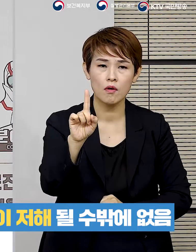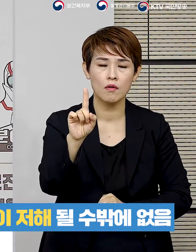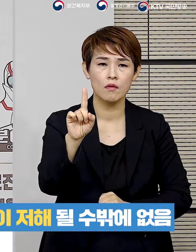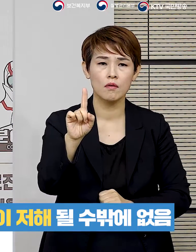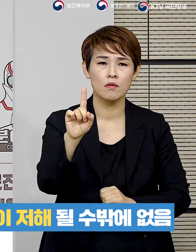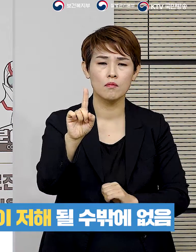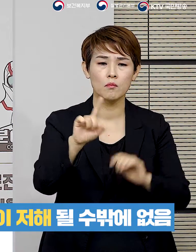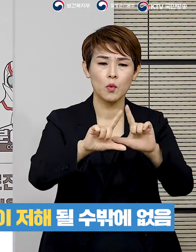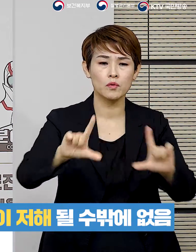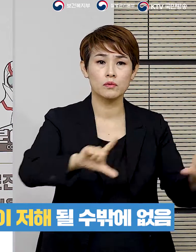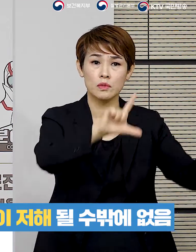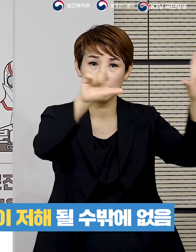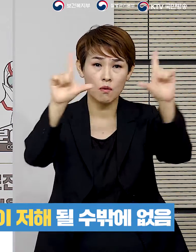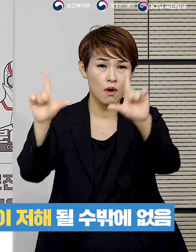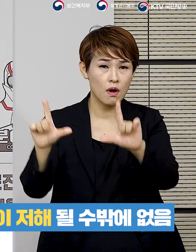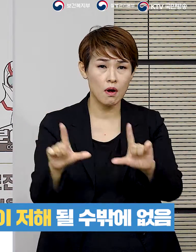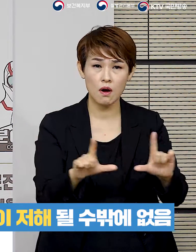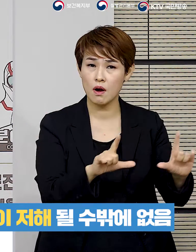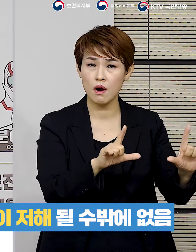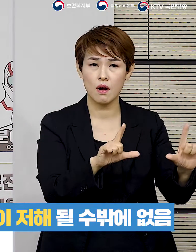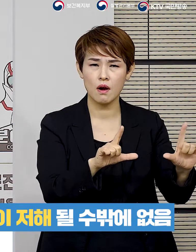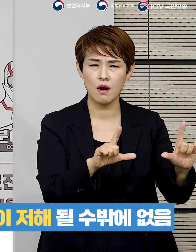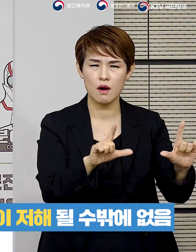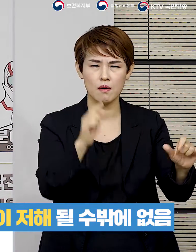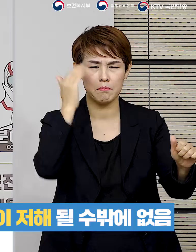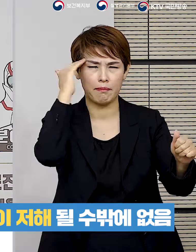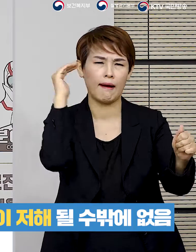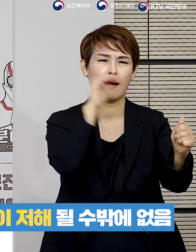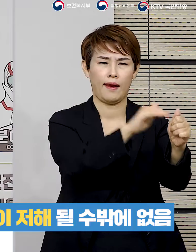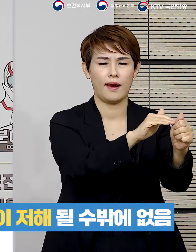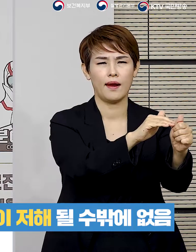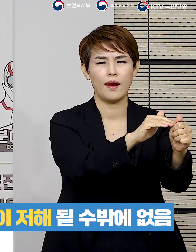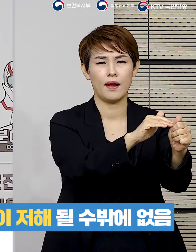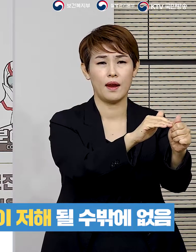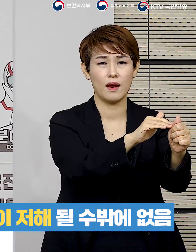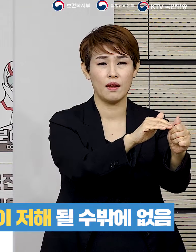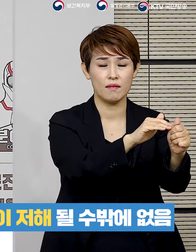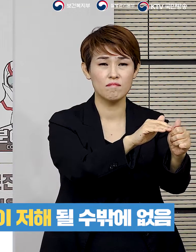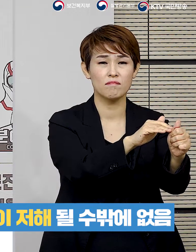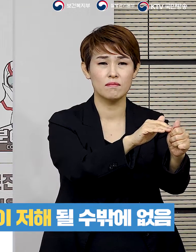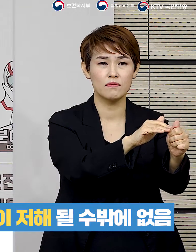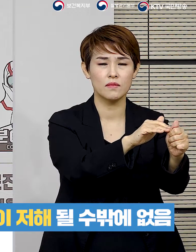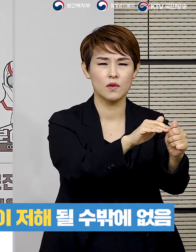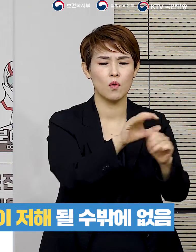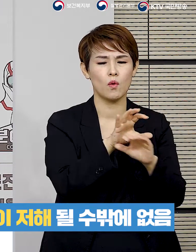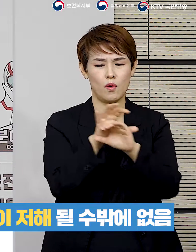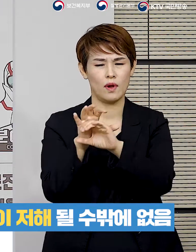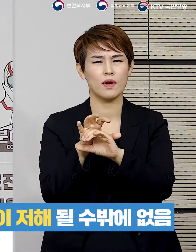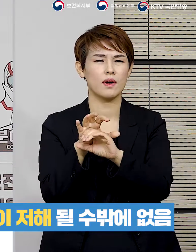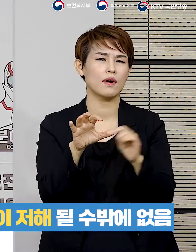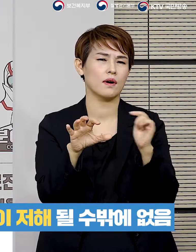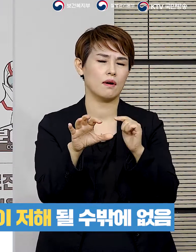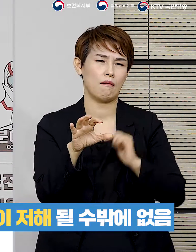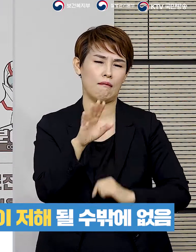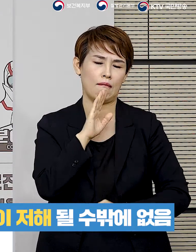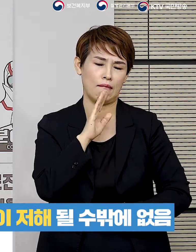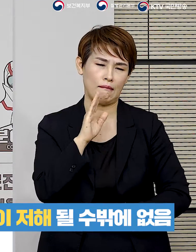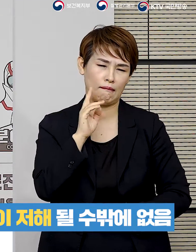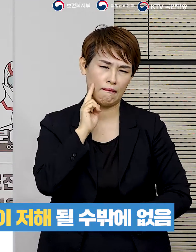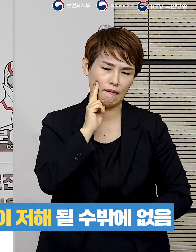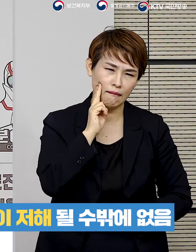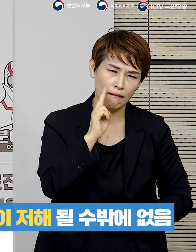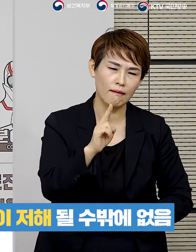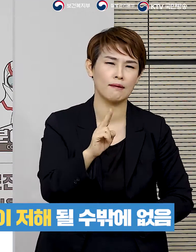위해선 사실상 일상생활을 현저하게 저해할 수밖에 없는 것이 코로나19의